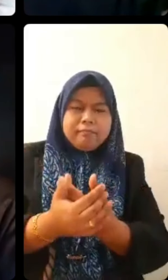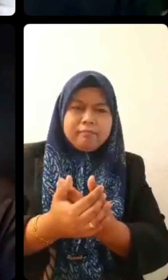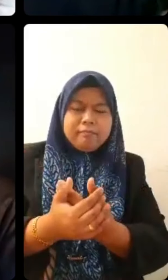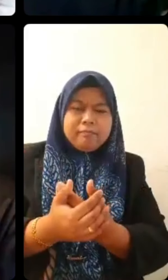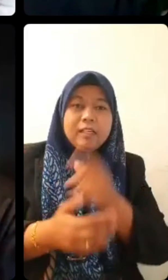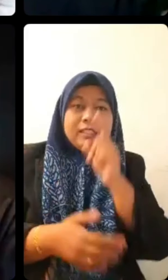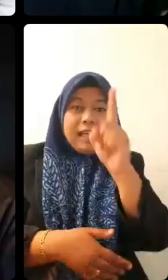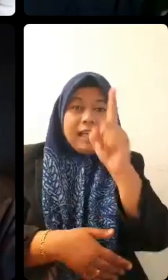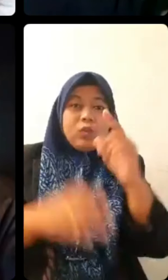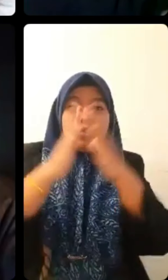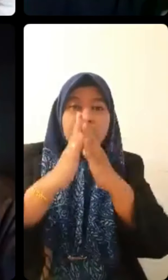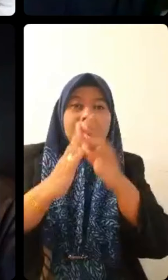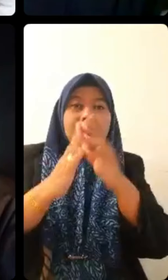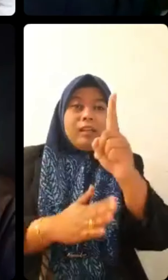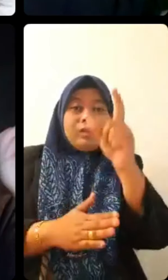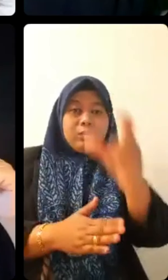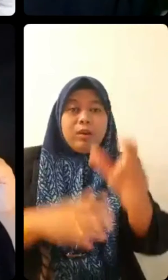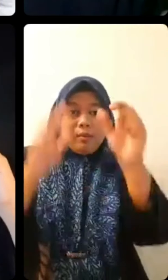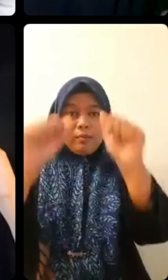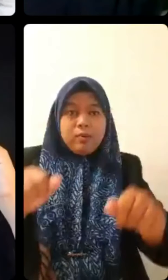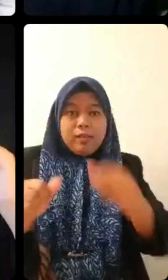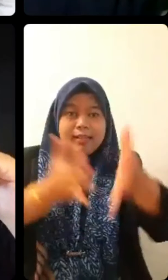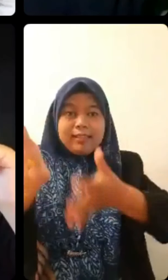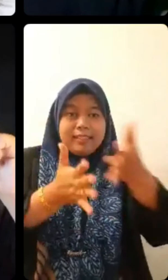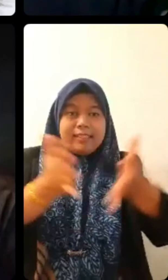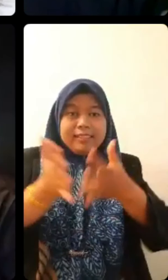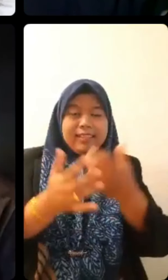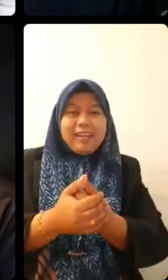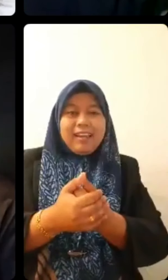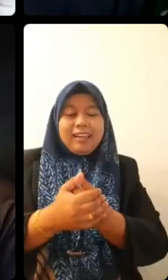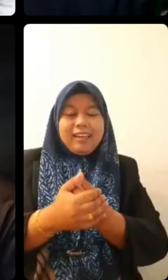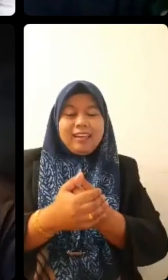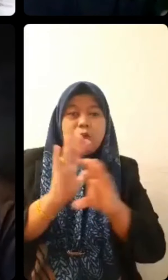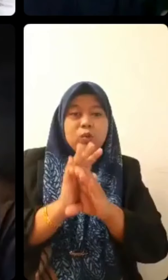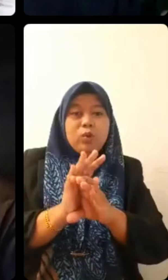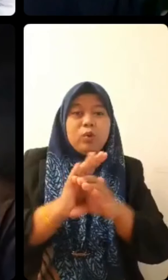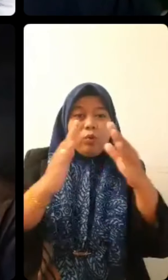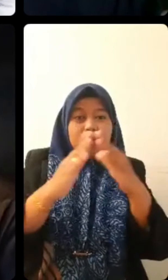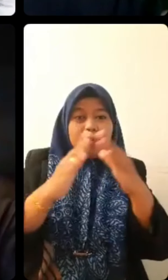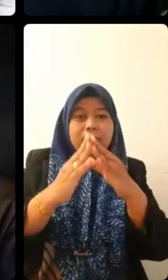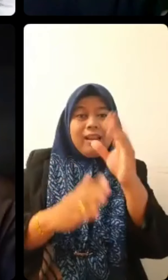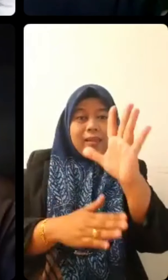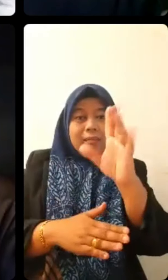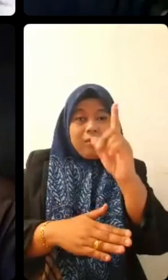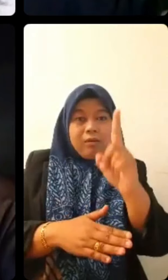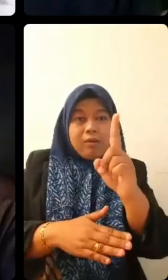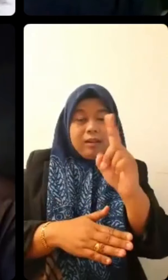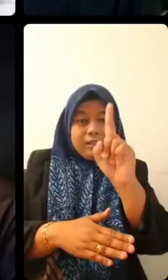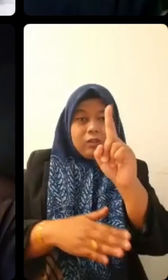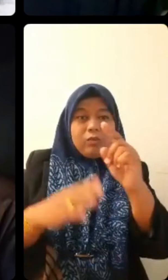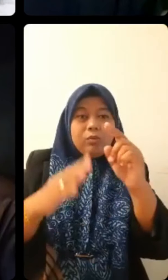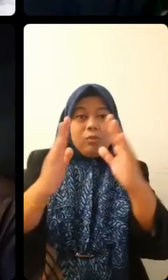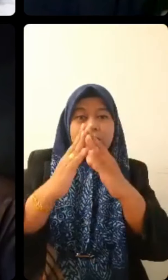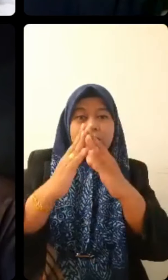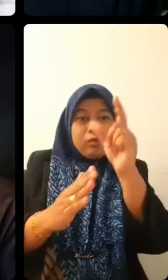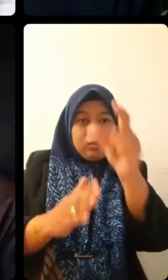isyarat. Maksudnya, maknanya ada seorang yang boleh berbahasa isyarat di dalam satu rumah. Itu harapan kita lah. Tapi setakat